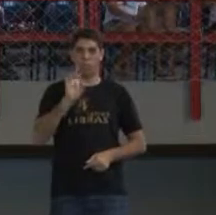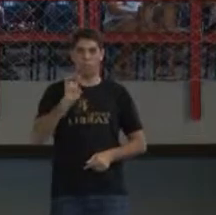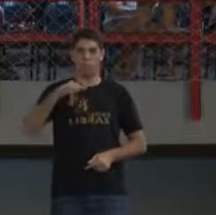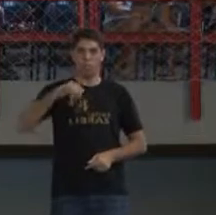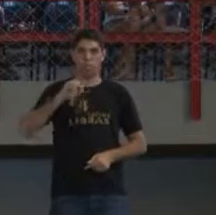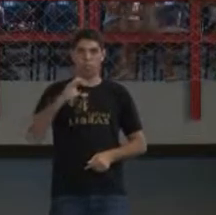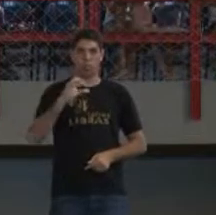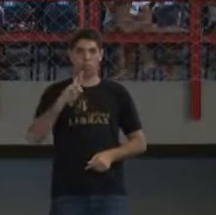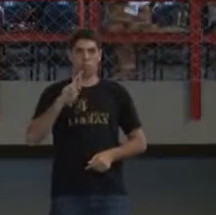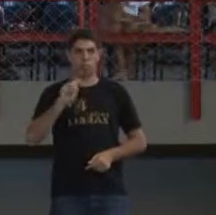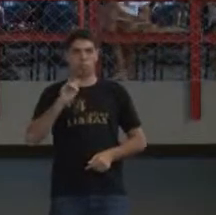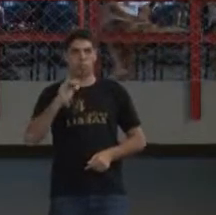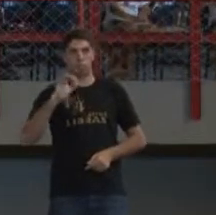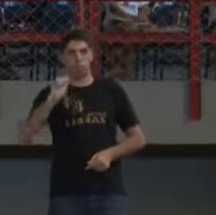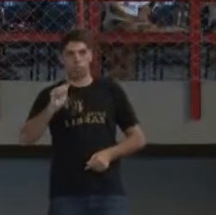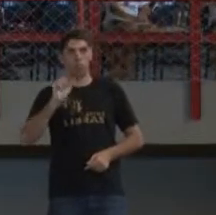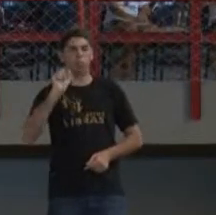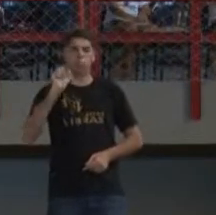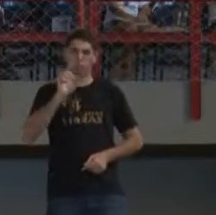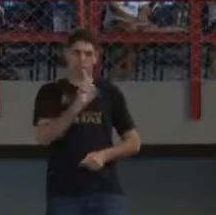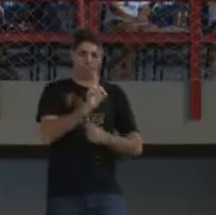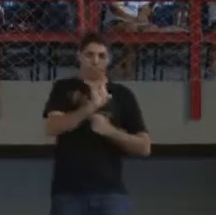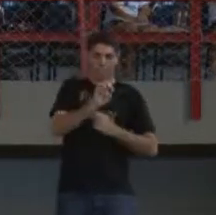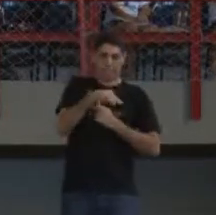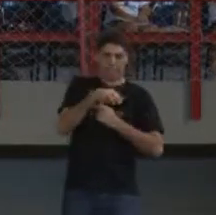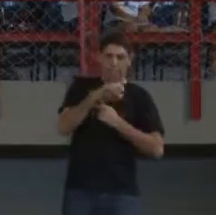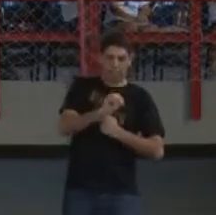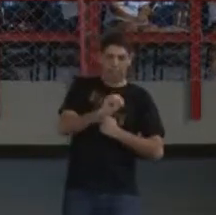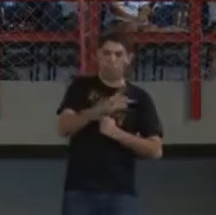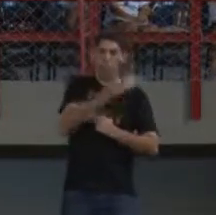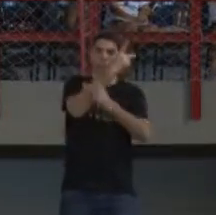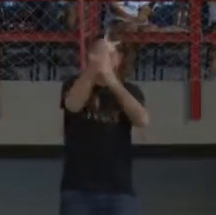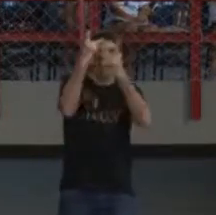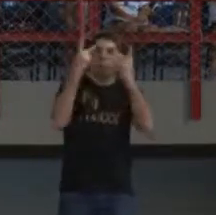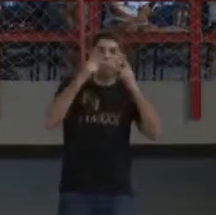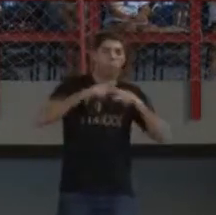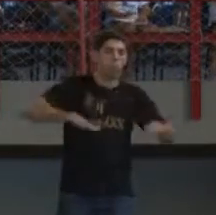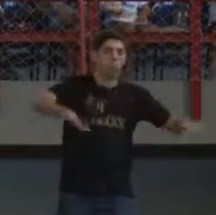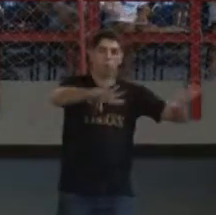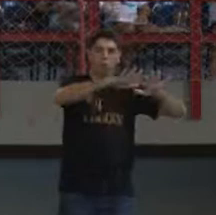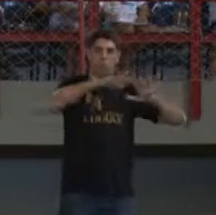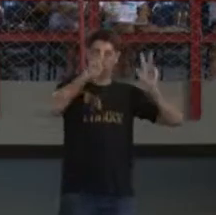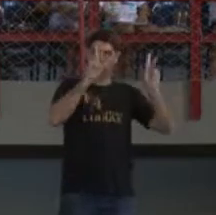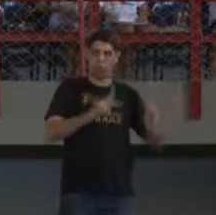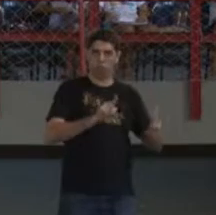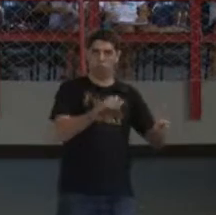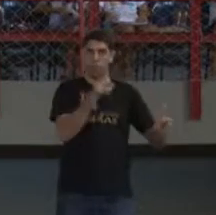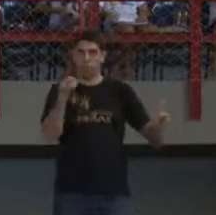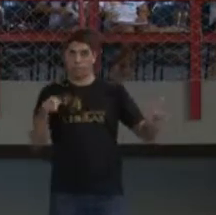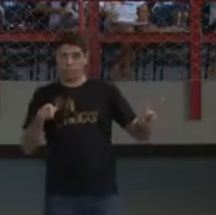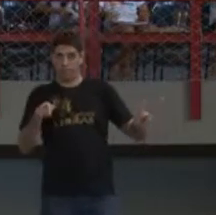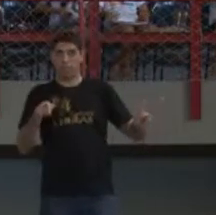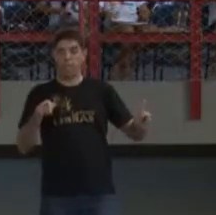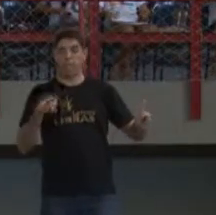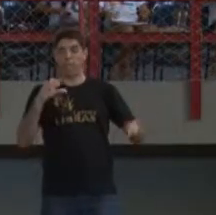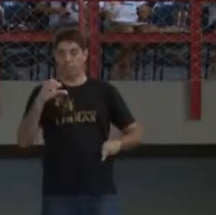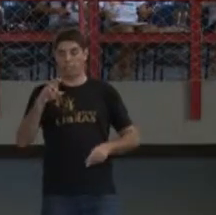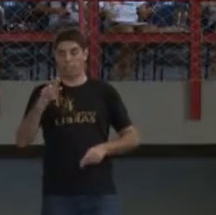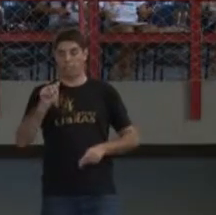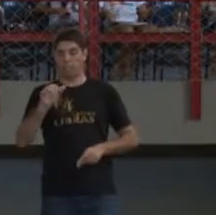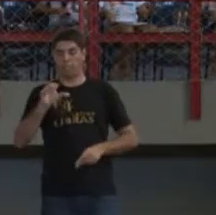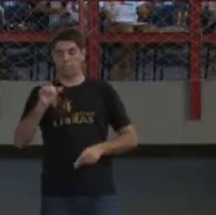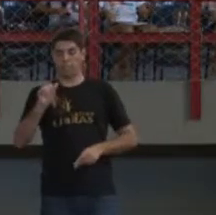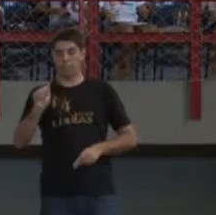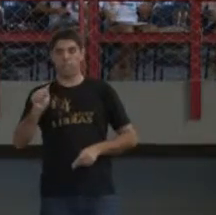governo do povo. Só que beneficiava quem? Ao cidadão. Então você tem sempre que